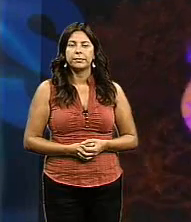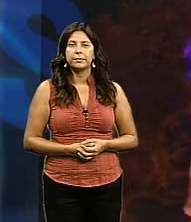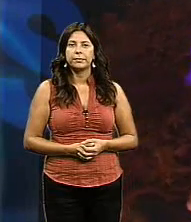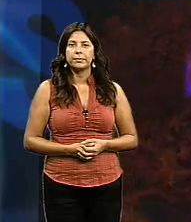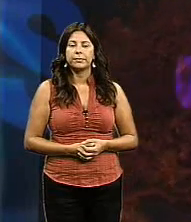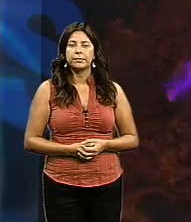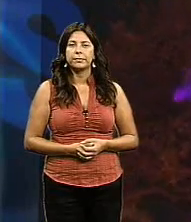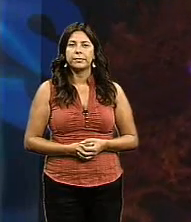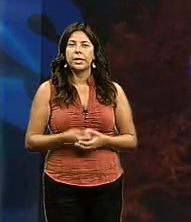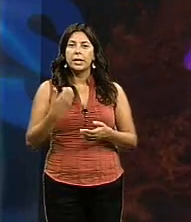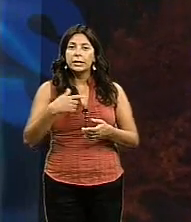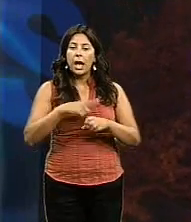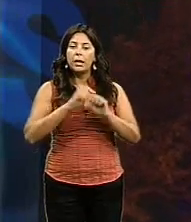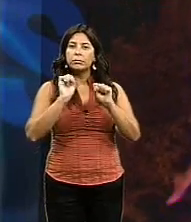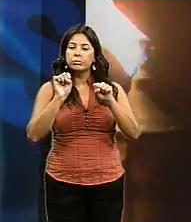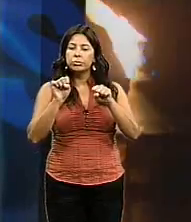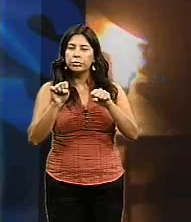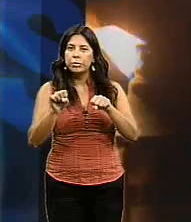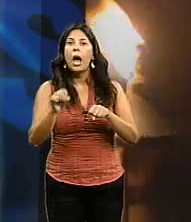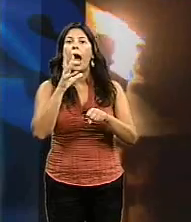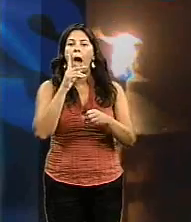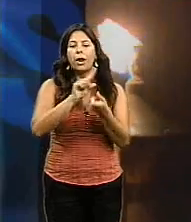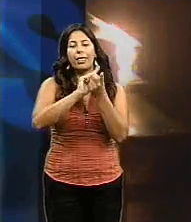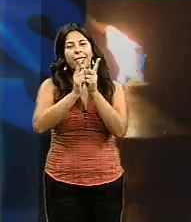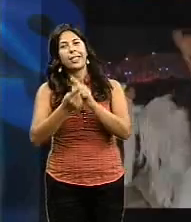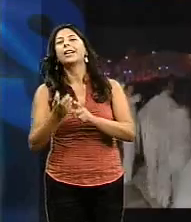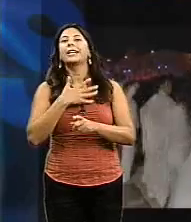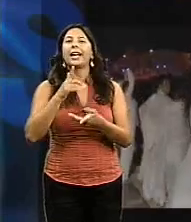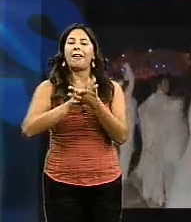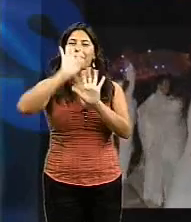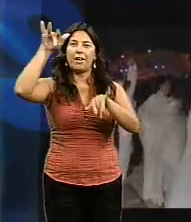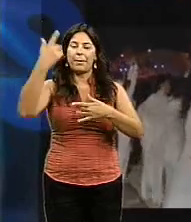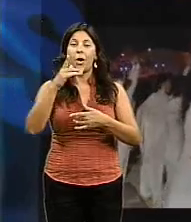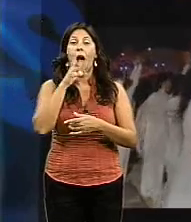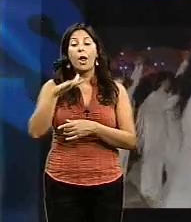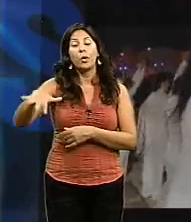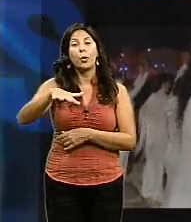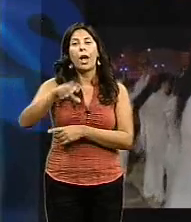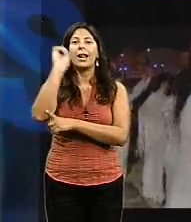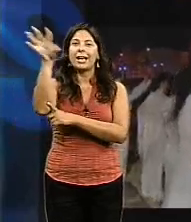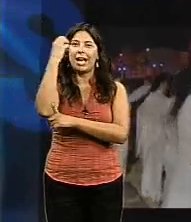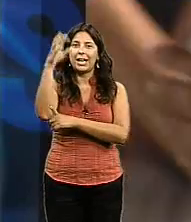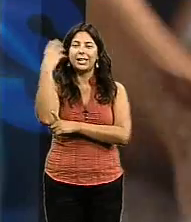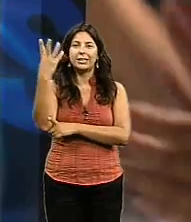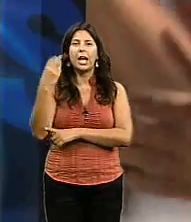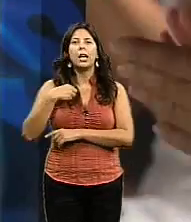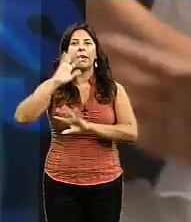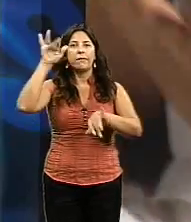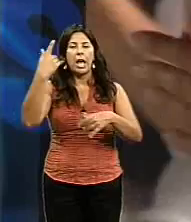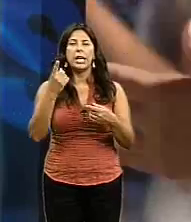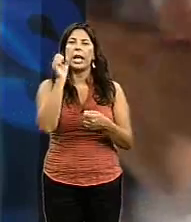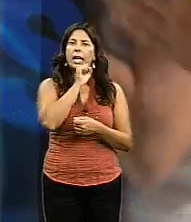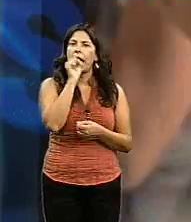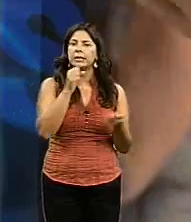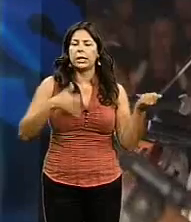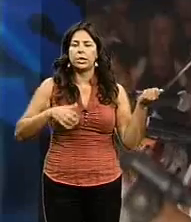Pasaba la hora bruja y el flamenco pedía paso. Como no podía ser menos, la caleta se convertía en una candela. Baile, cante y toque de la mano de